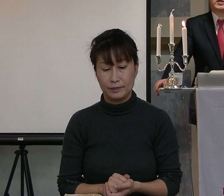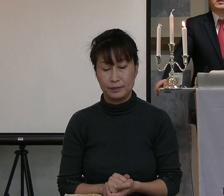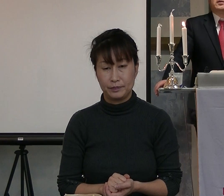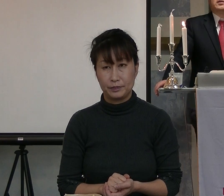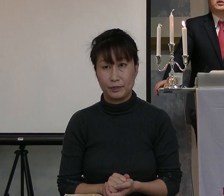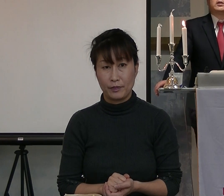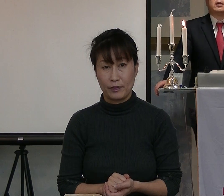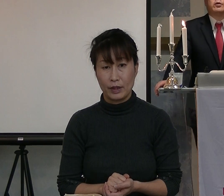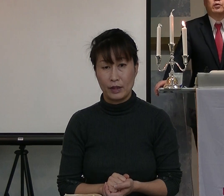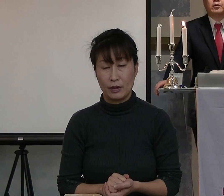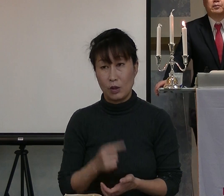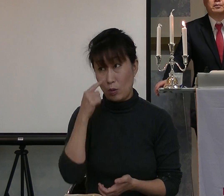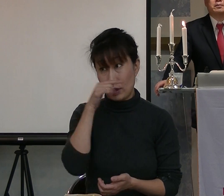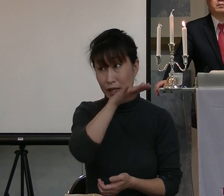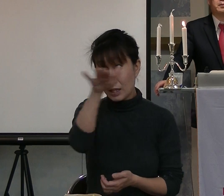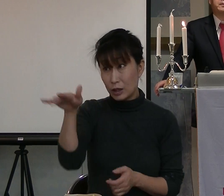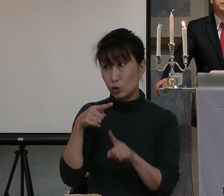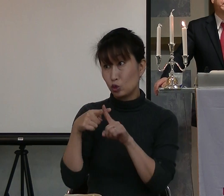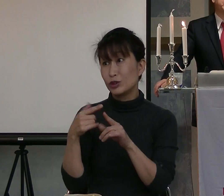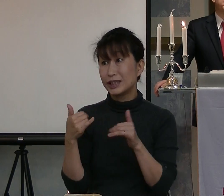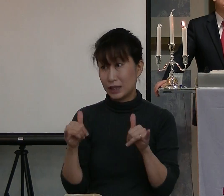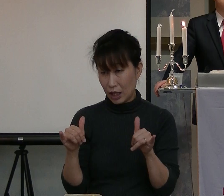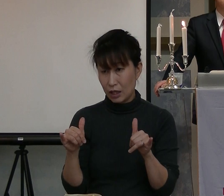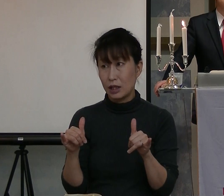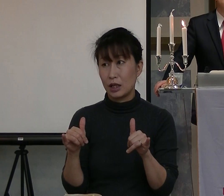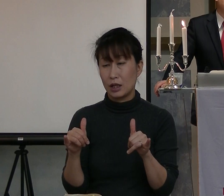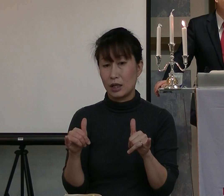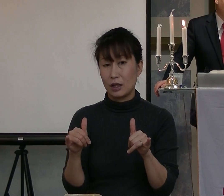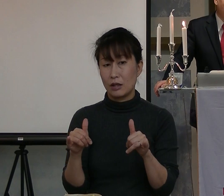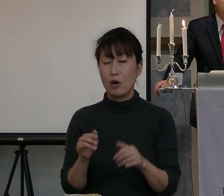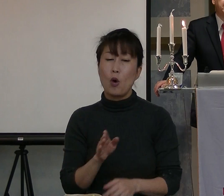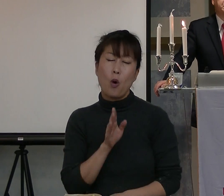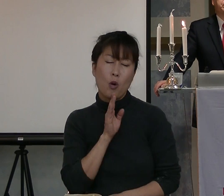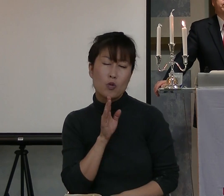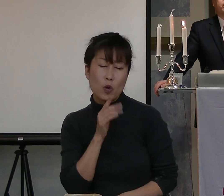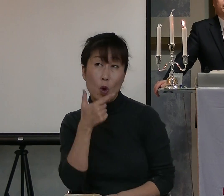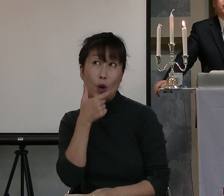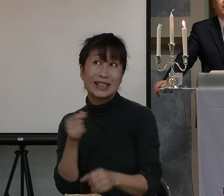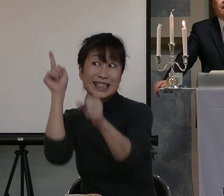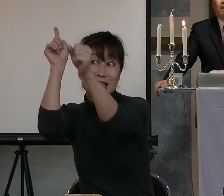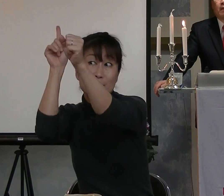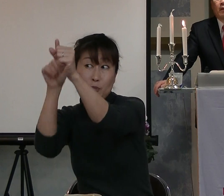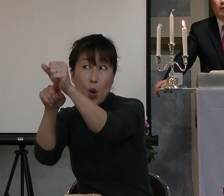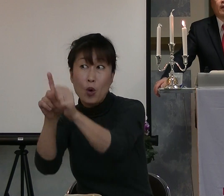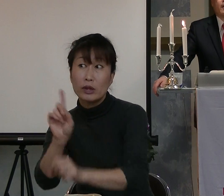私たちキリスチャンの真の希望というのは